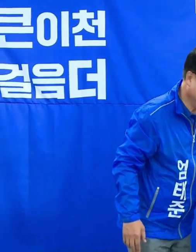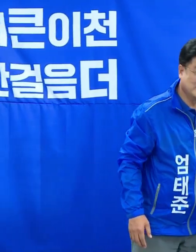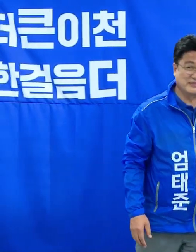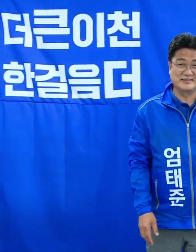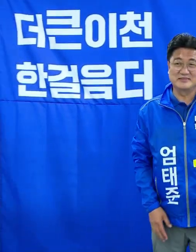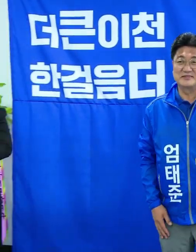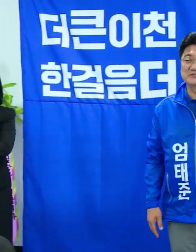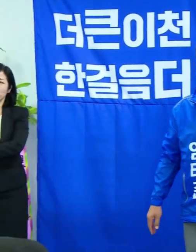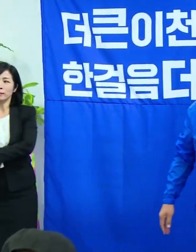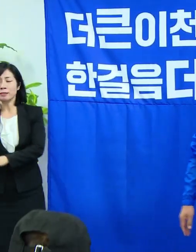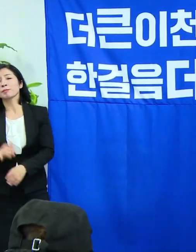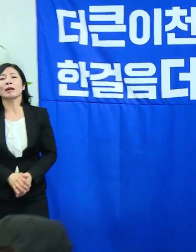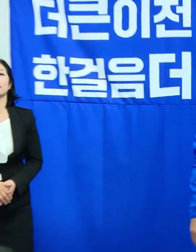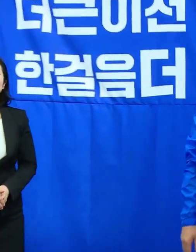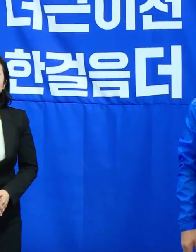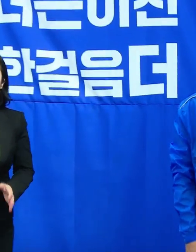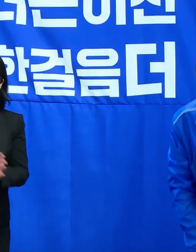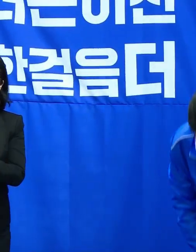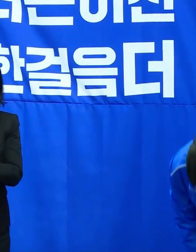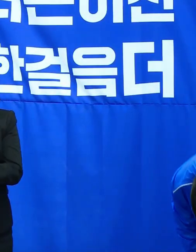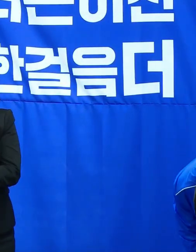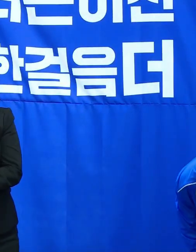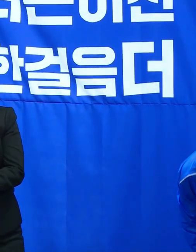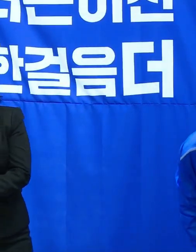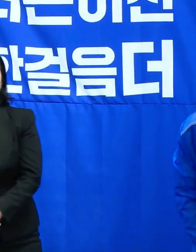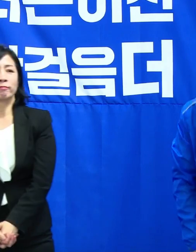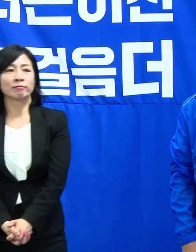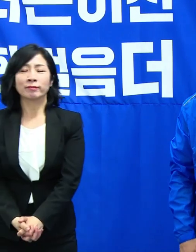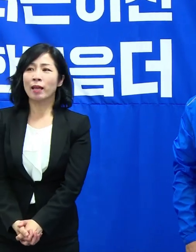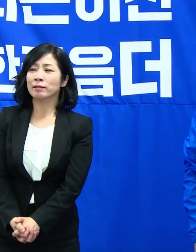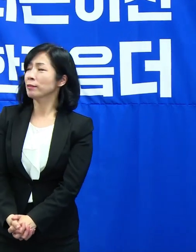듣겠습니다. 큰 환호로 환호해 감사하겠습니다.